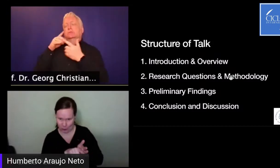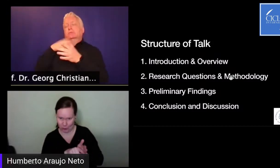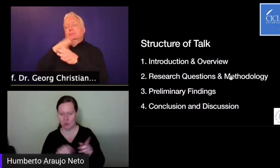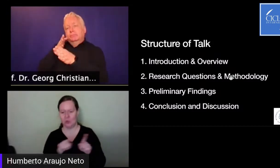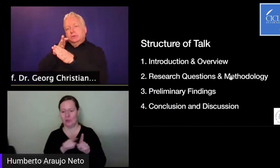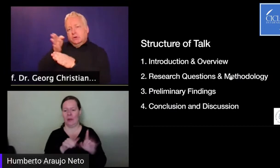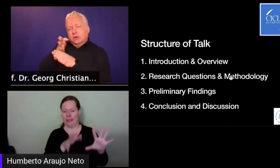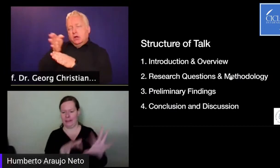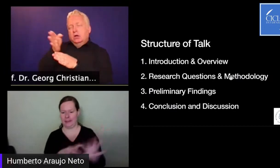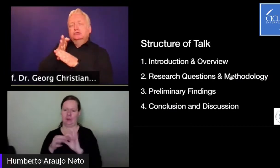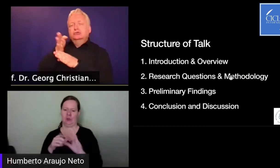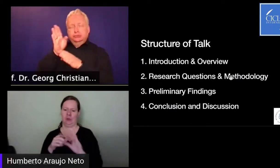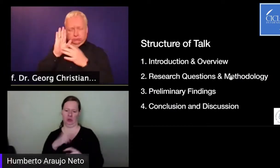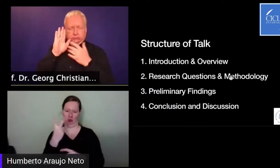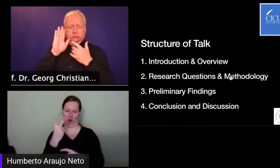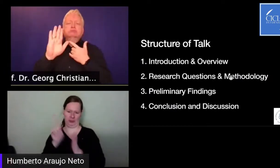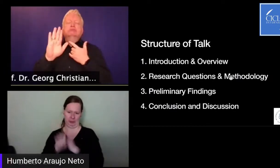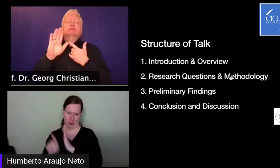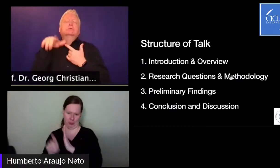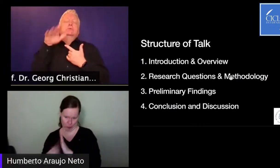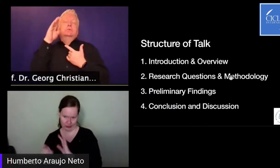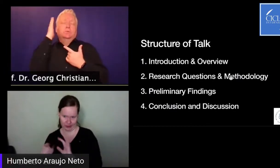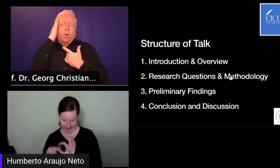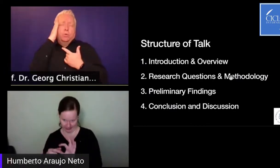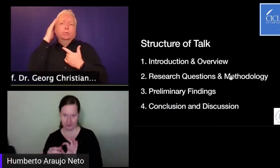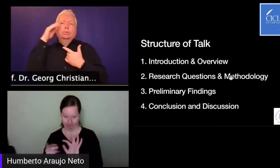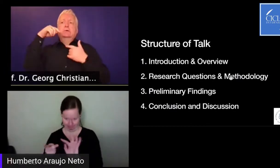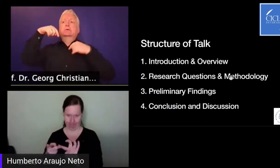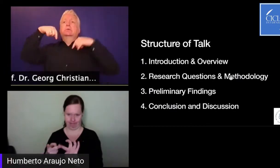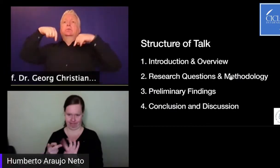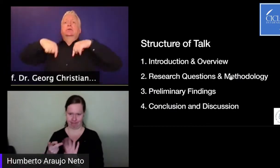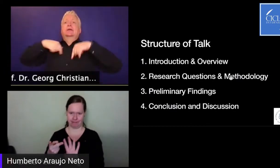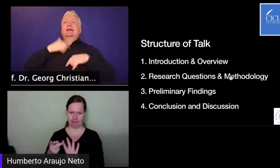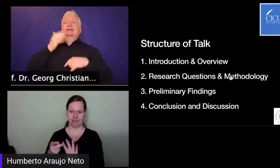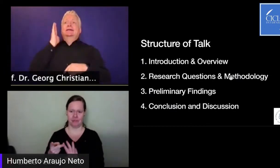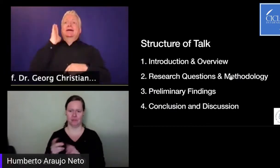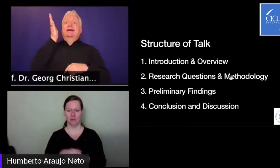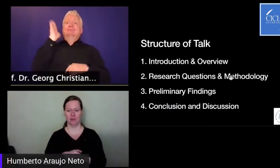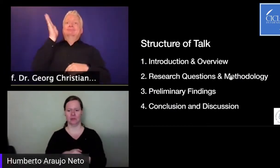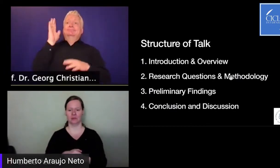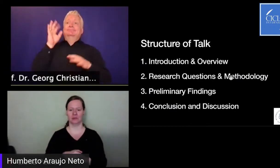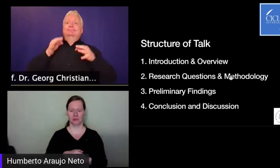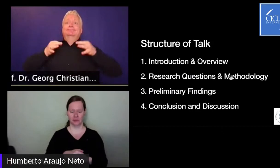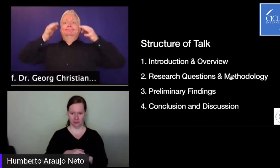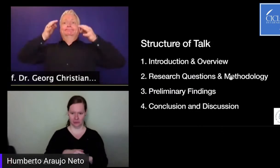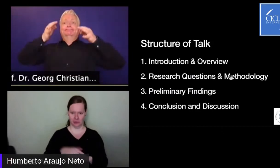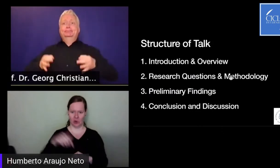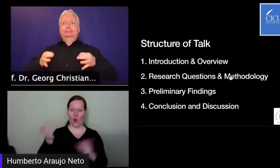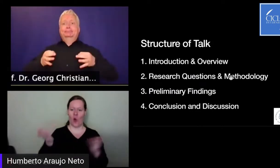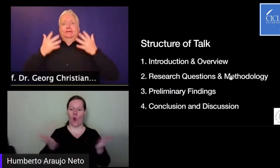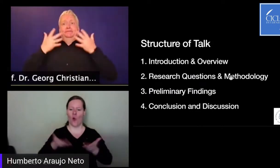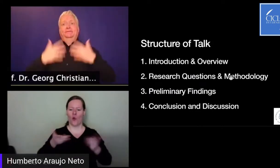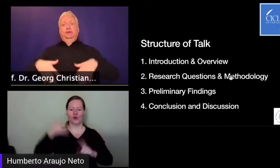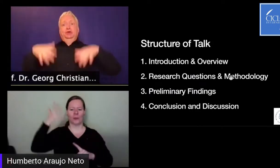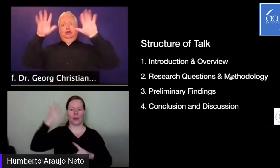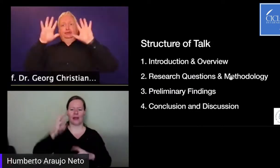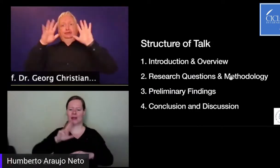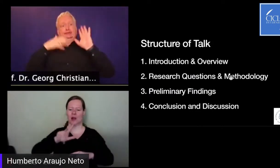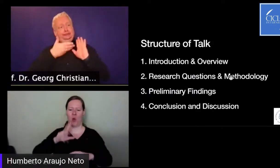alemã. Então, fizemos esse estudo baseado em duas questões principais, né?